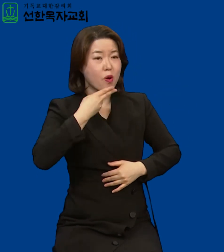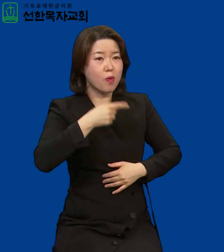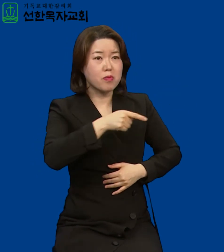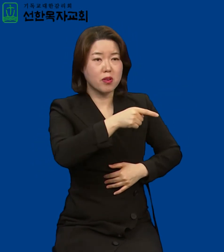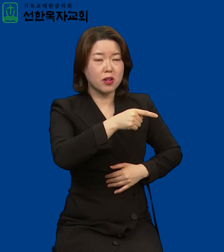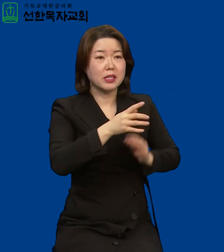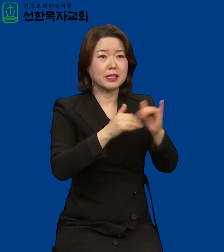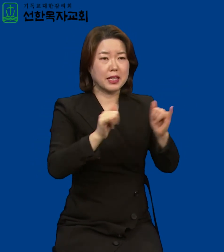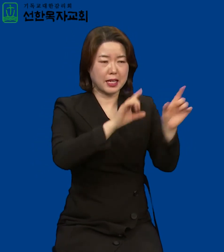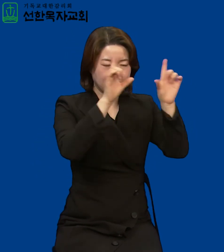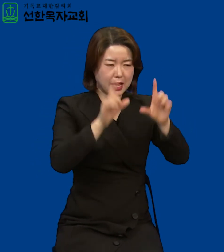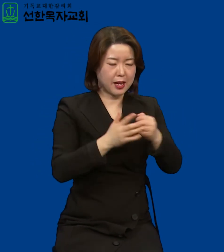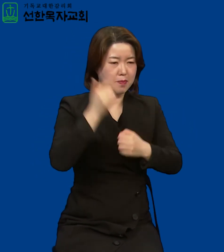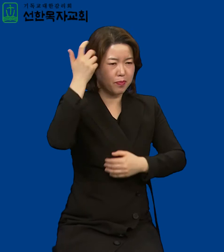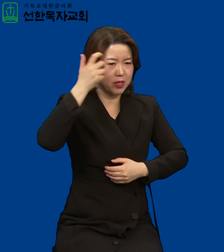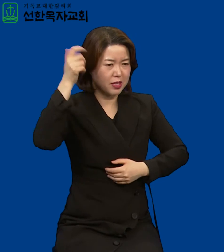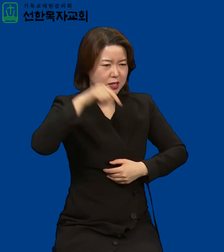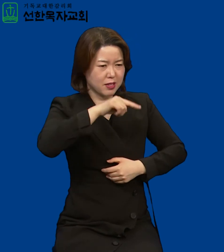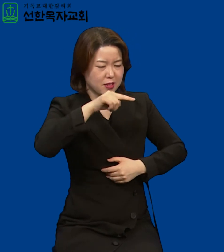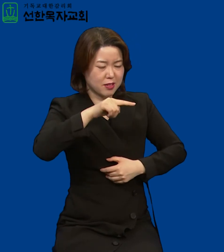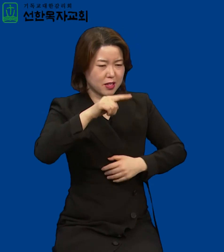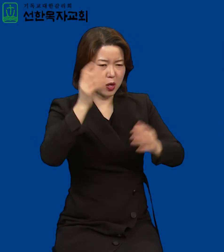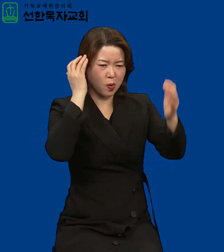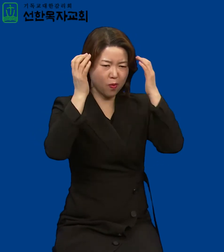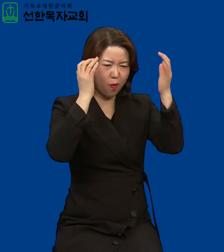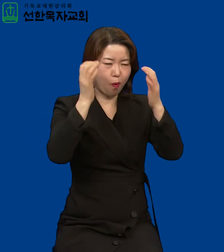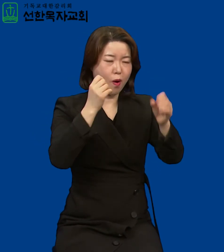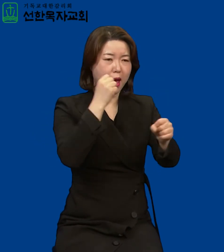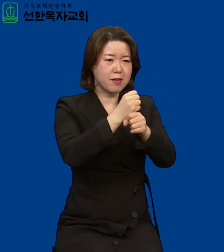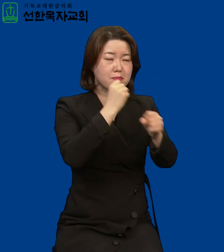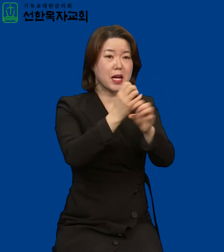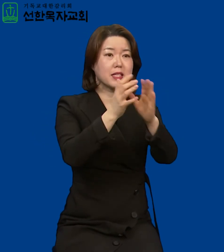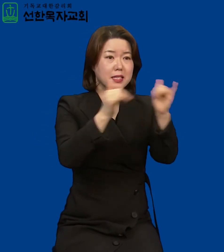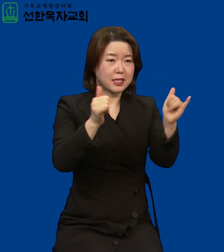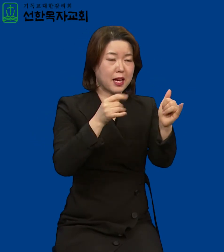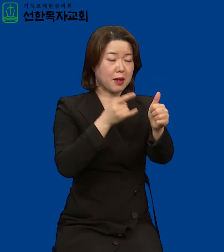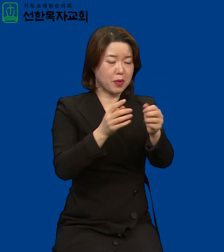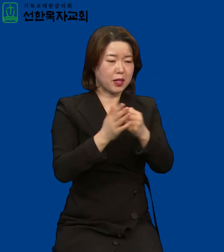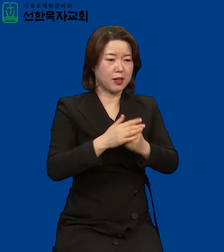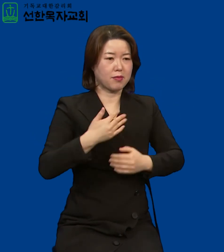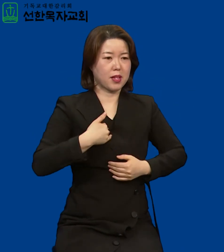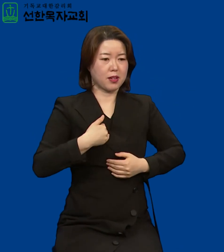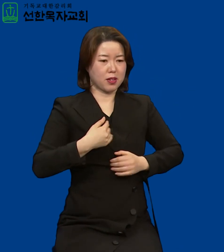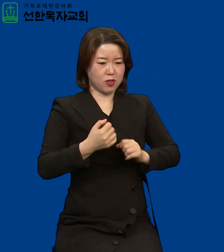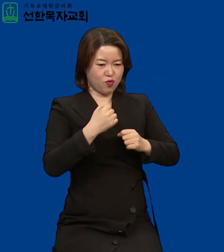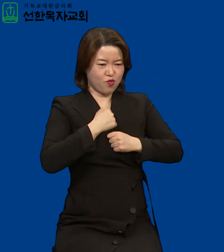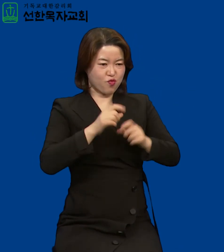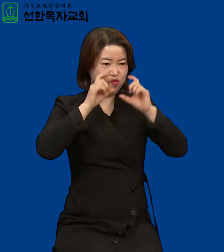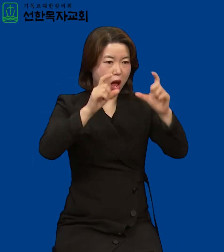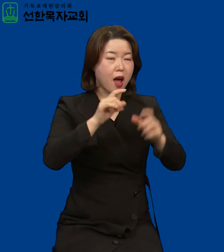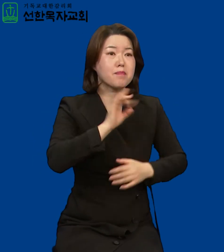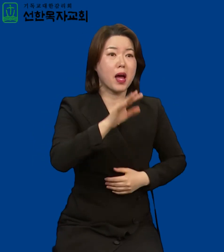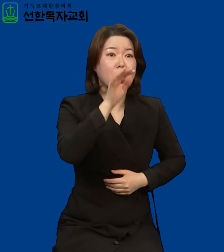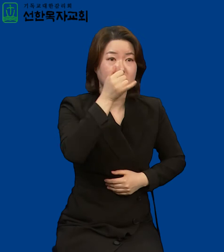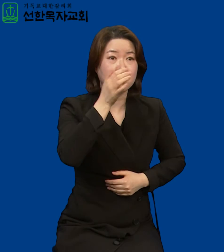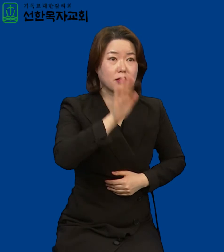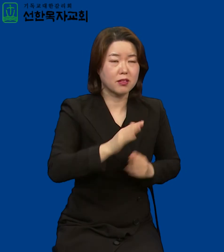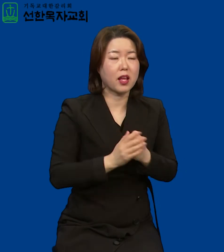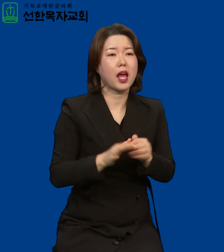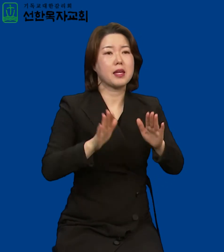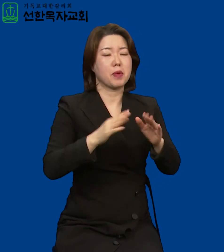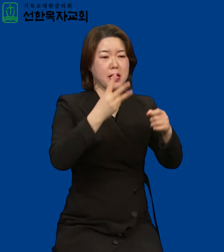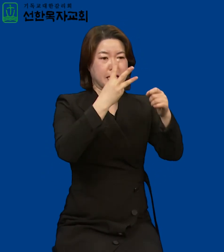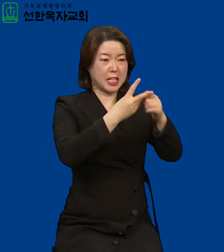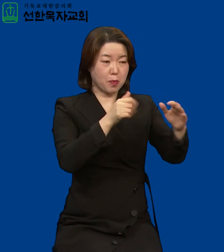또 영적인 교회 혼란을 일으키는 사람들에게 내가 경고만 했는데 이번에 가서는